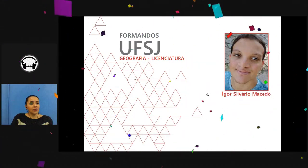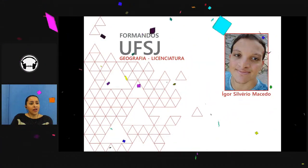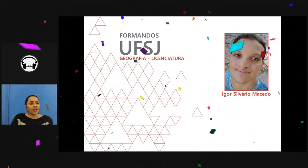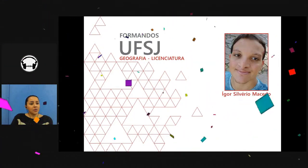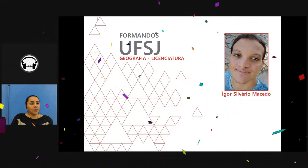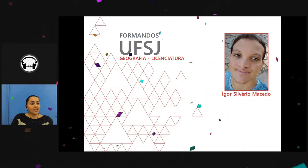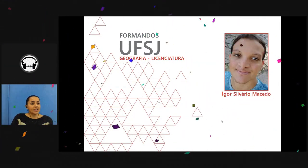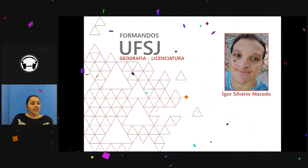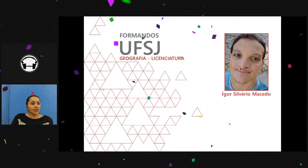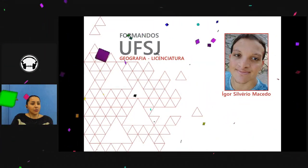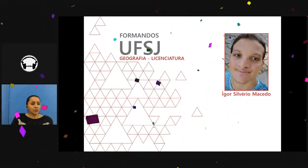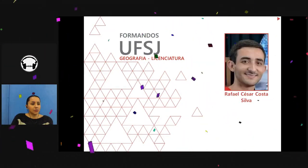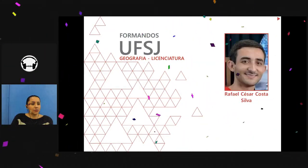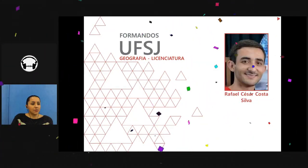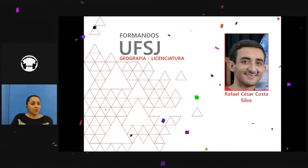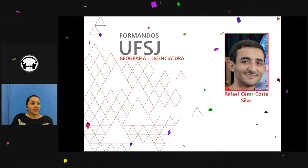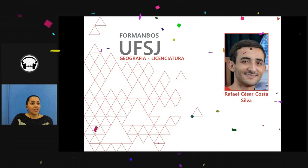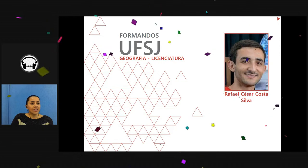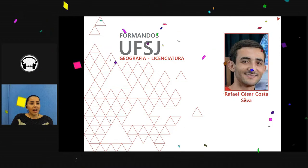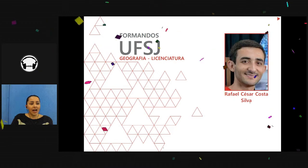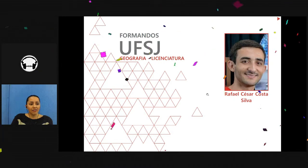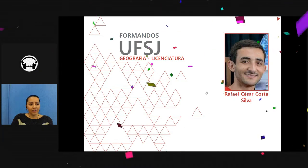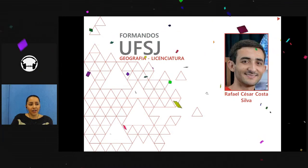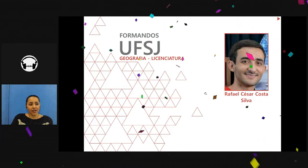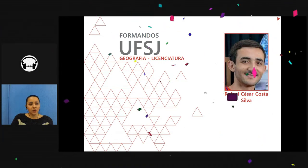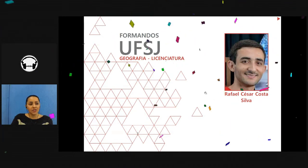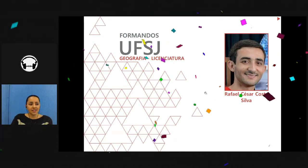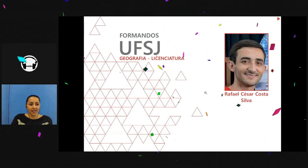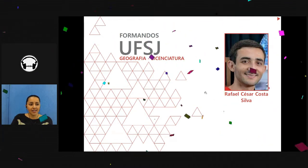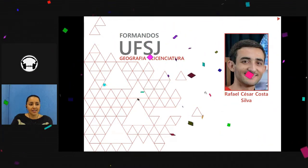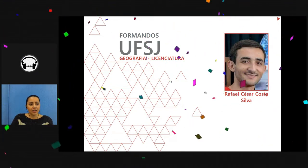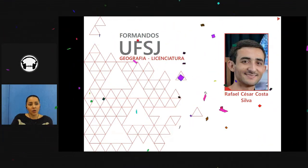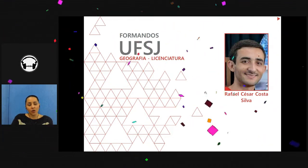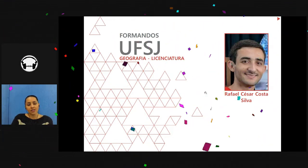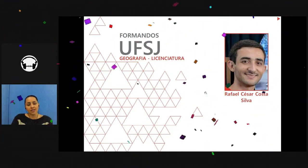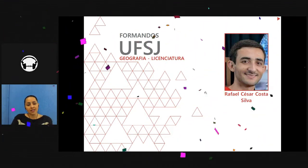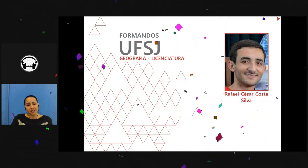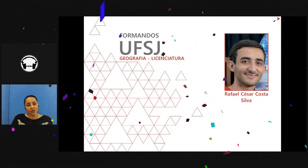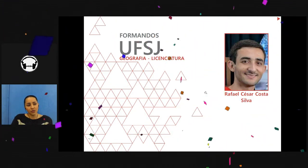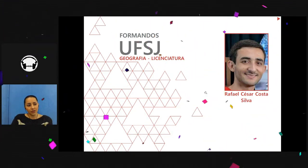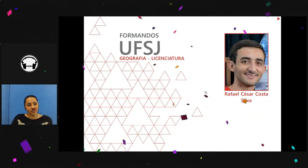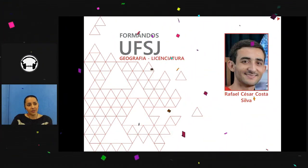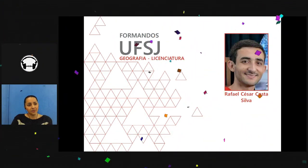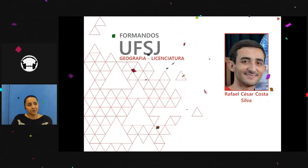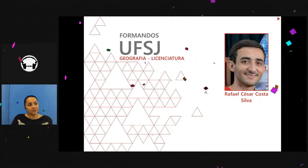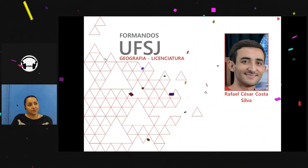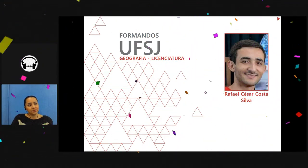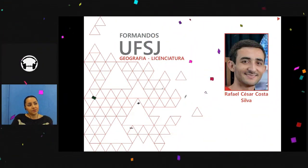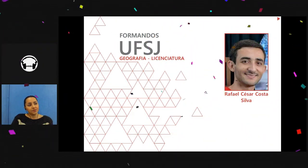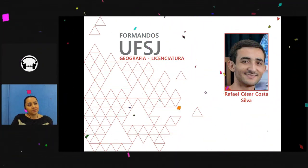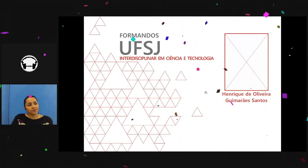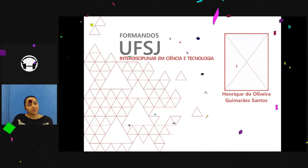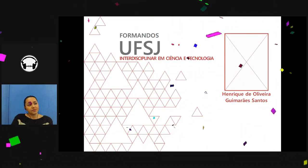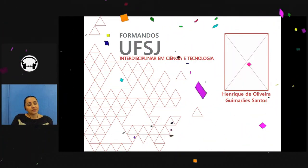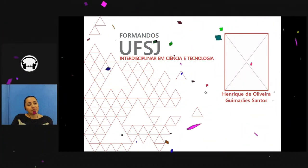Igor Silvério Macedo, Rafael César Costa Silva.